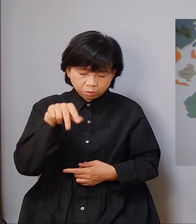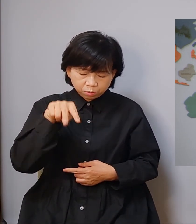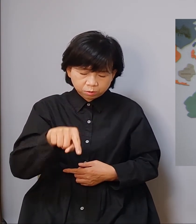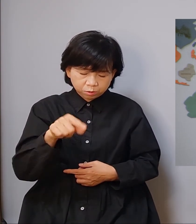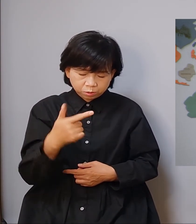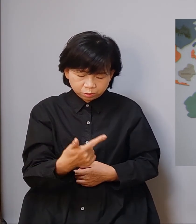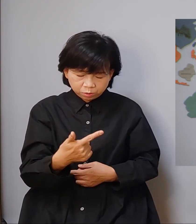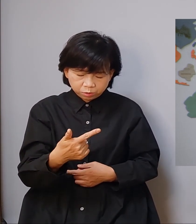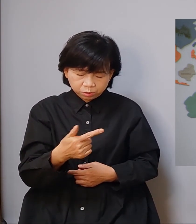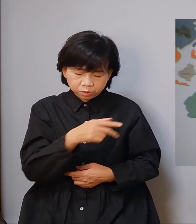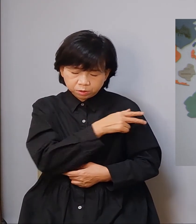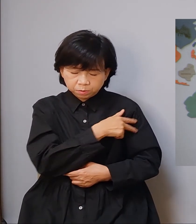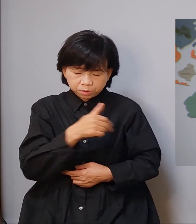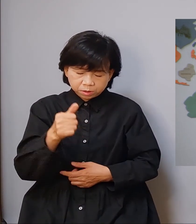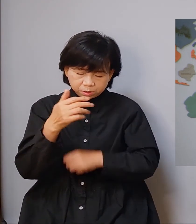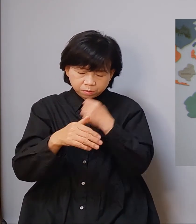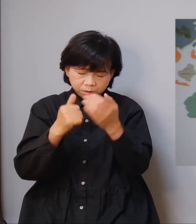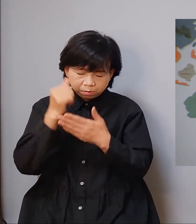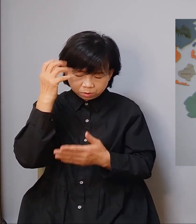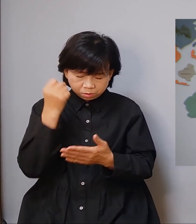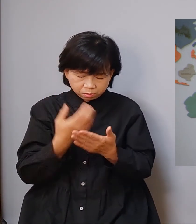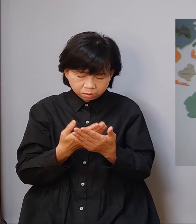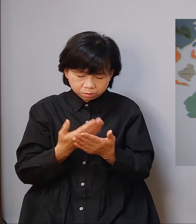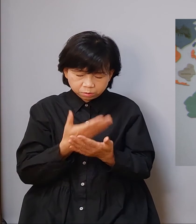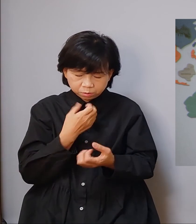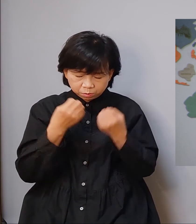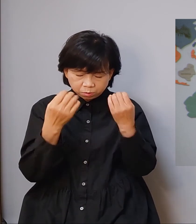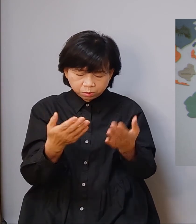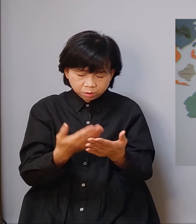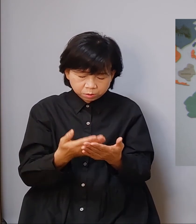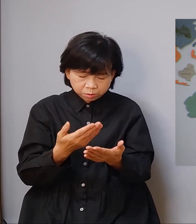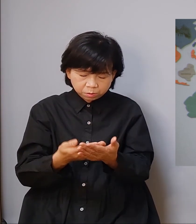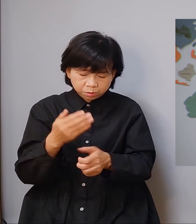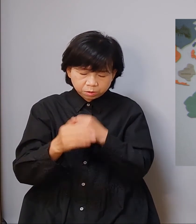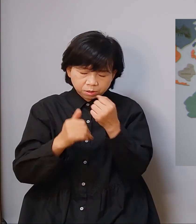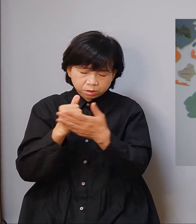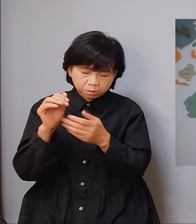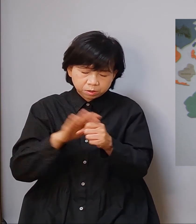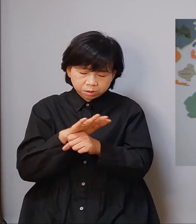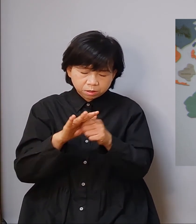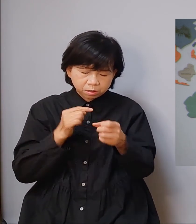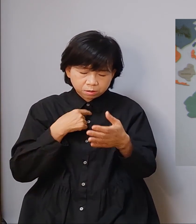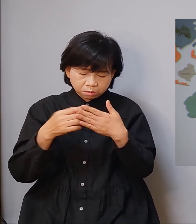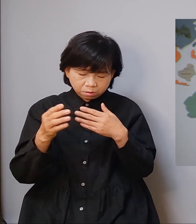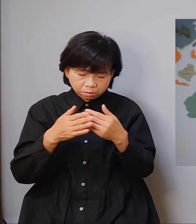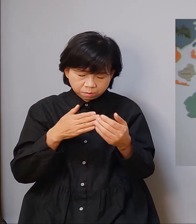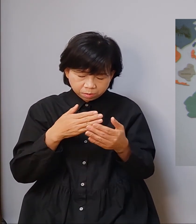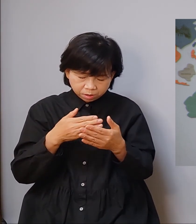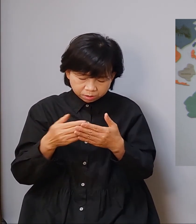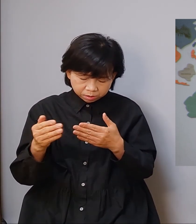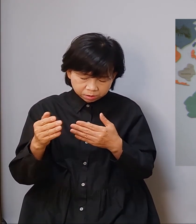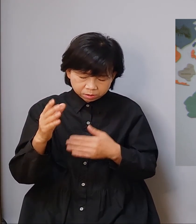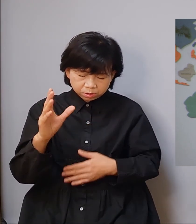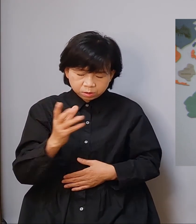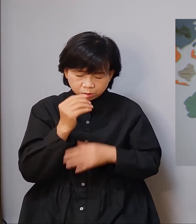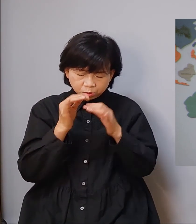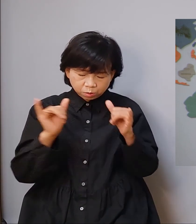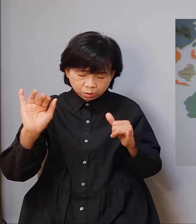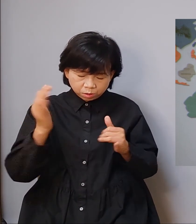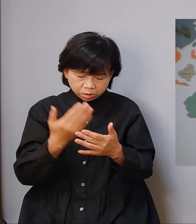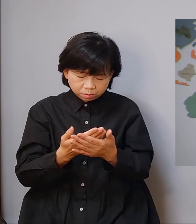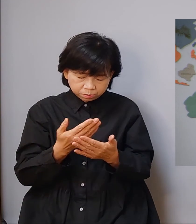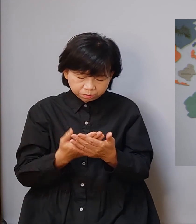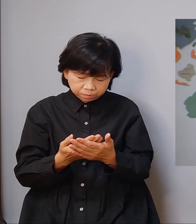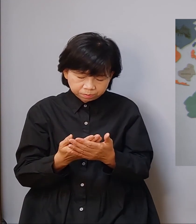기억하사 축복해 주실 줄 믿습니다. 변치 않는 하나님의 그 사랑을 경험하는 사랑하는 우리 교회 성도 되게 하여